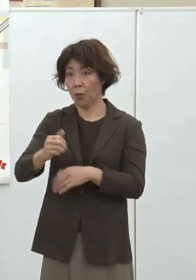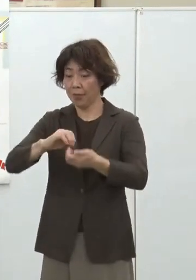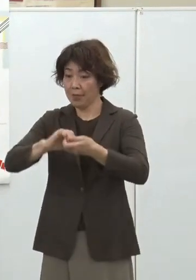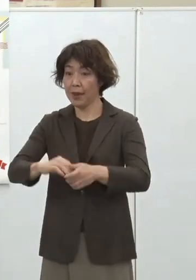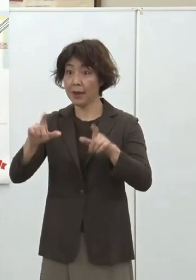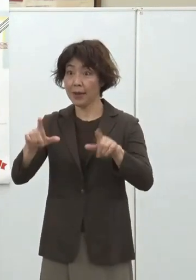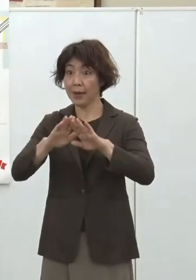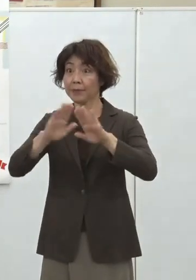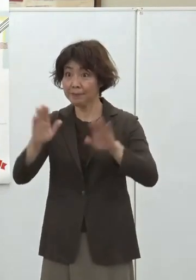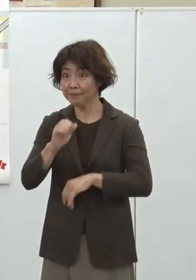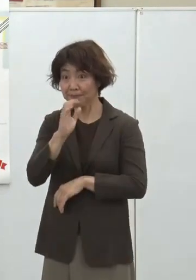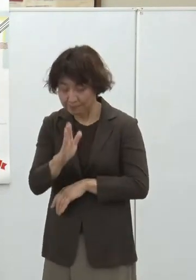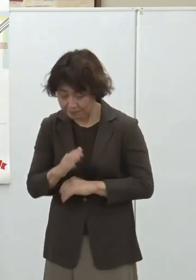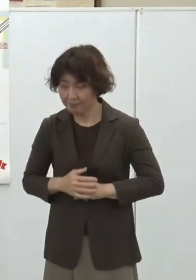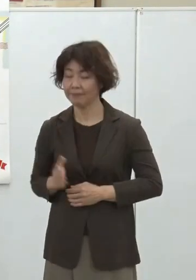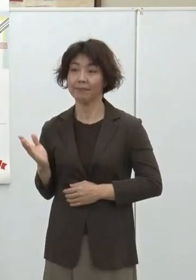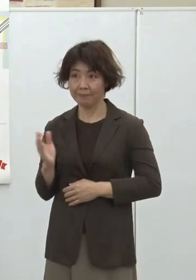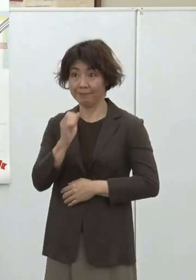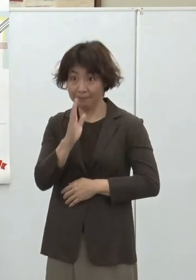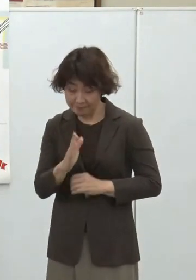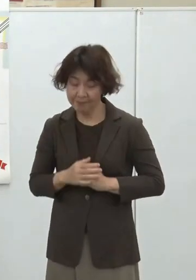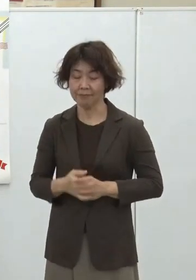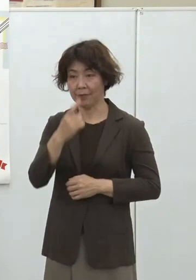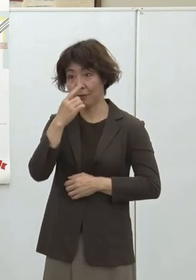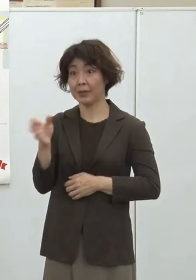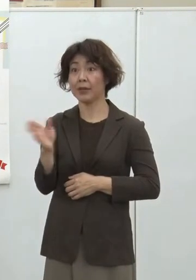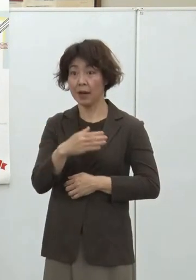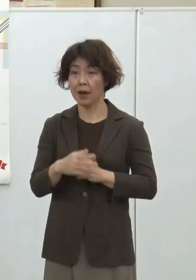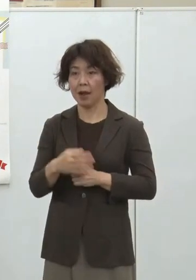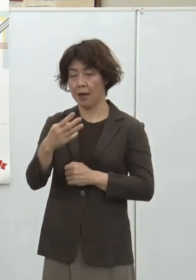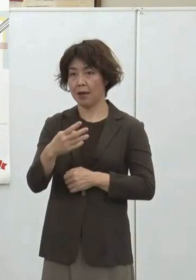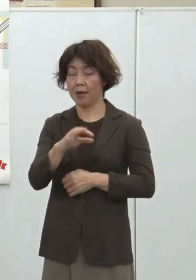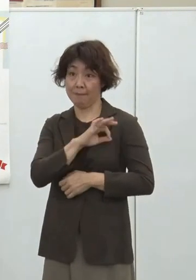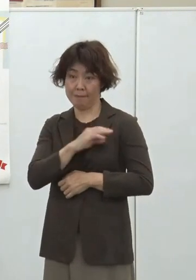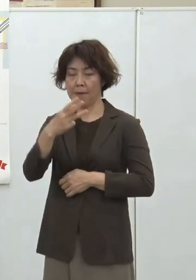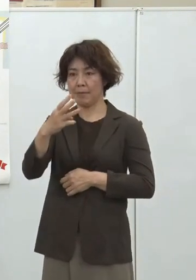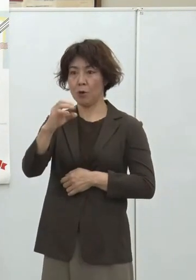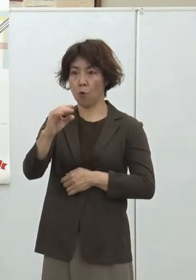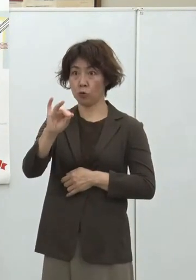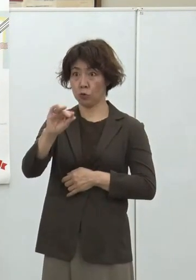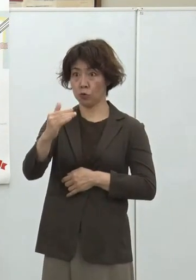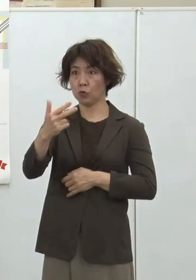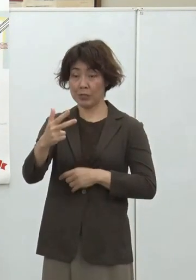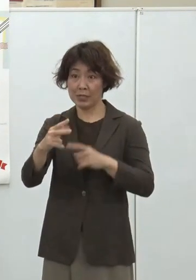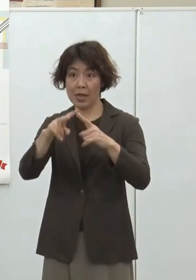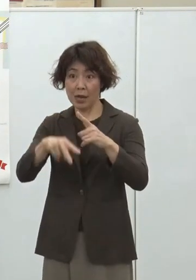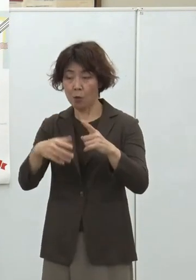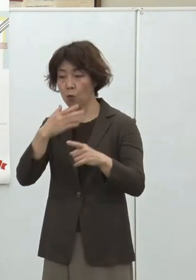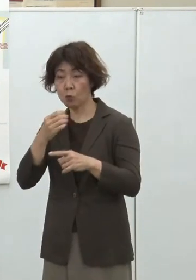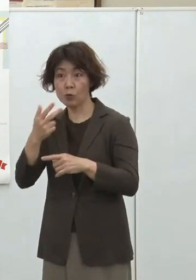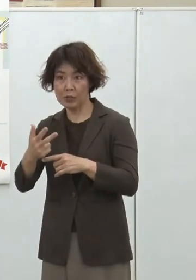します。 はい。 今日よろしくお願いします。 よろしくお願いします。私からはですね、身を尽くし福祉介護の仕事きらめき大